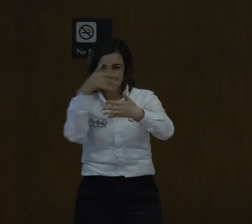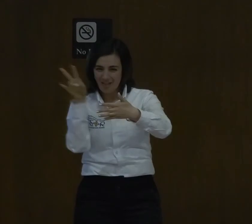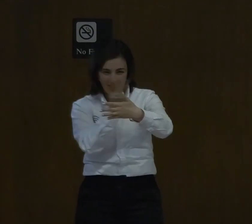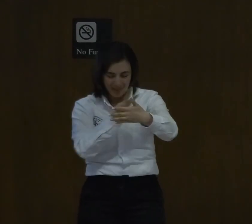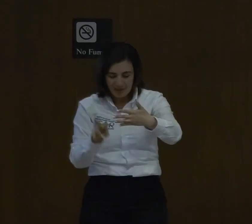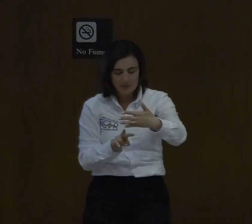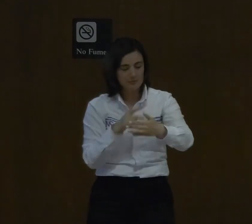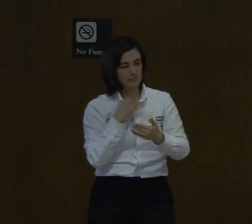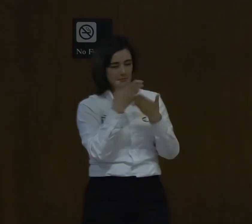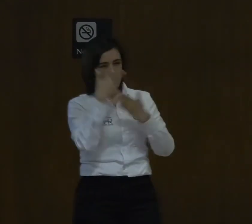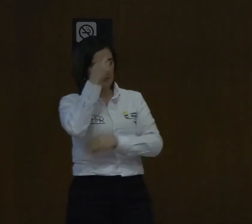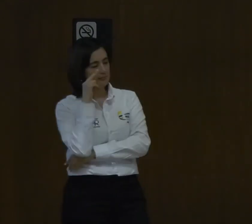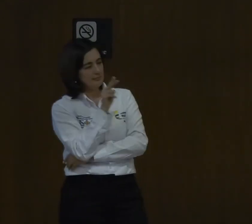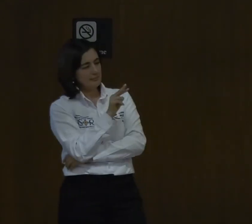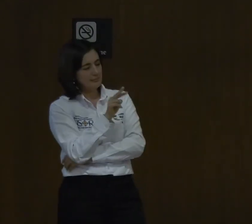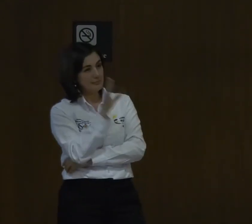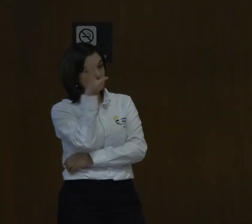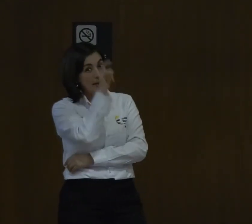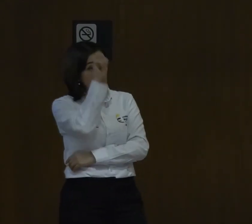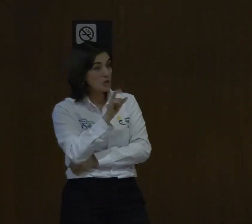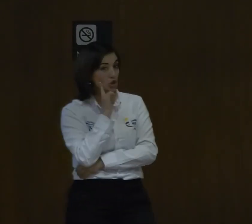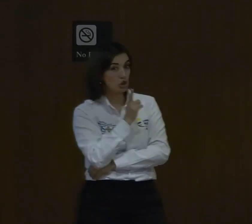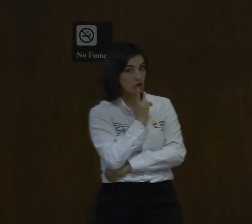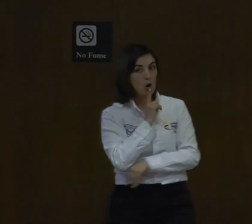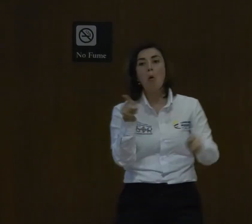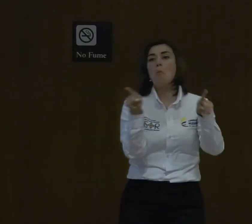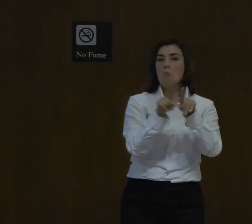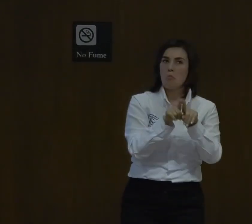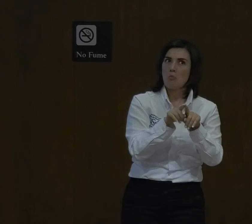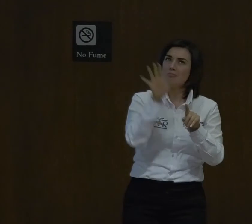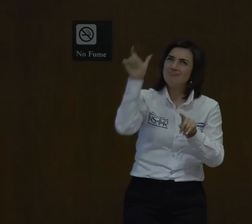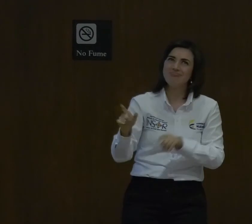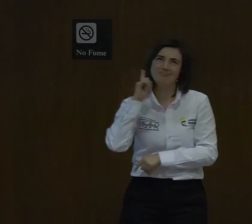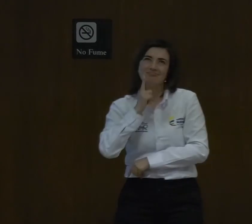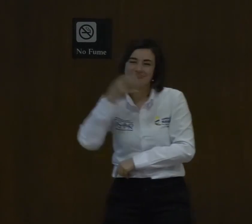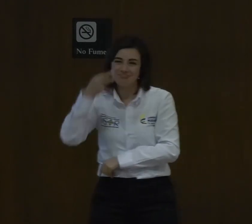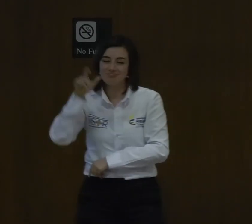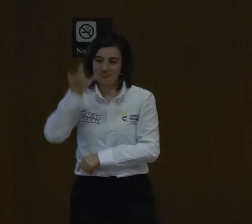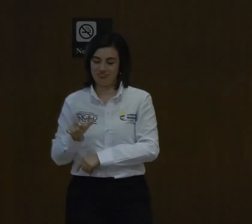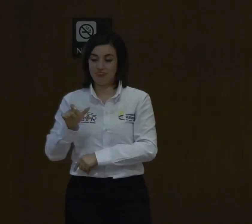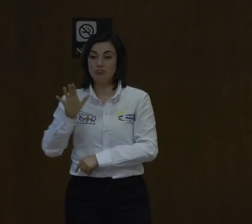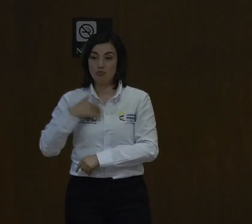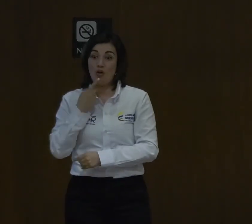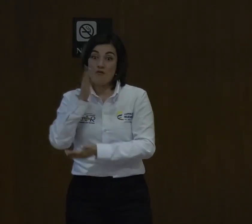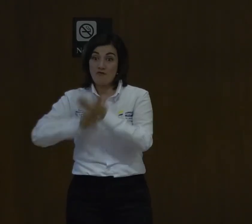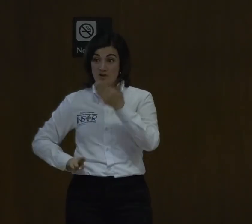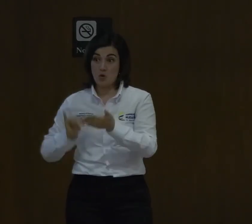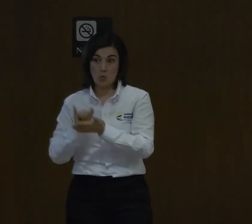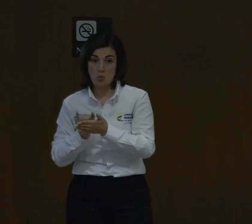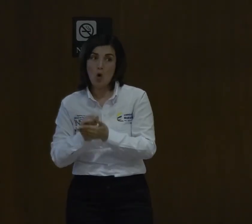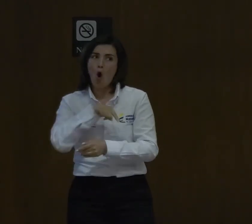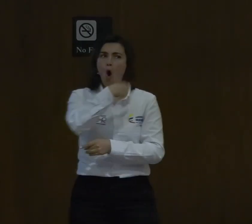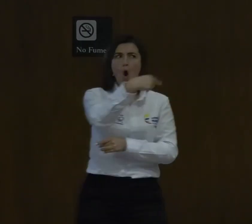parecen indicar que las personas sordas bilingües, las personas sordas bilingües, al igual